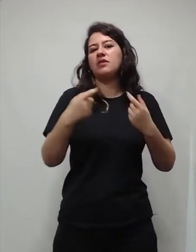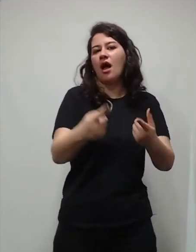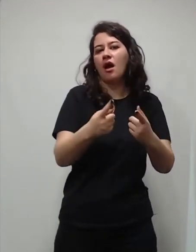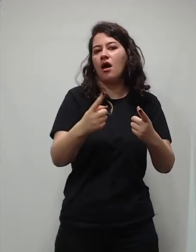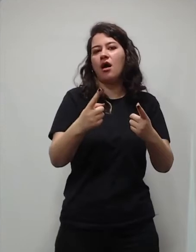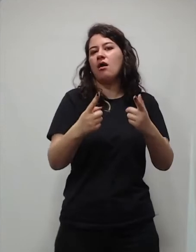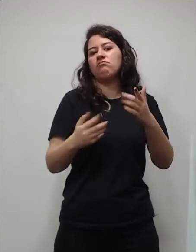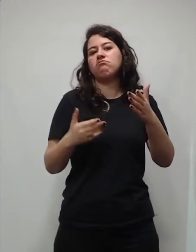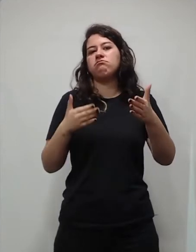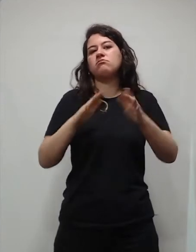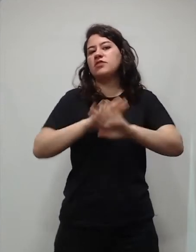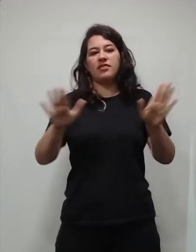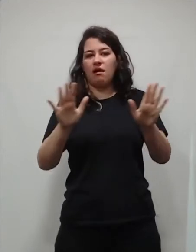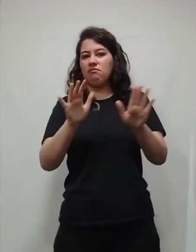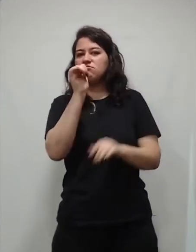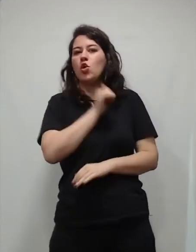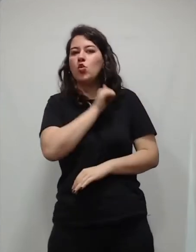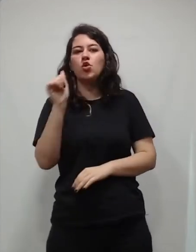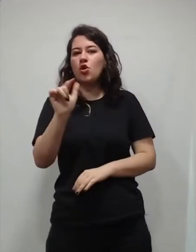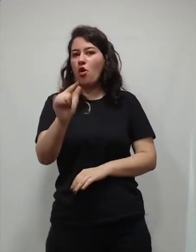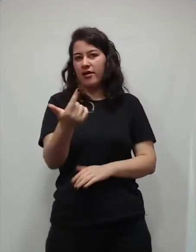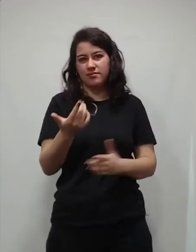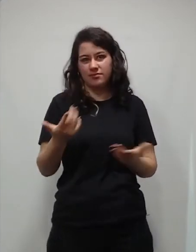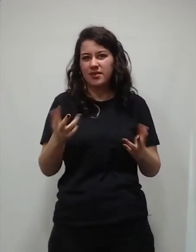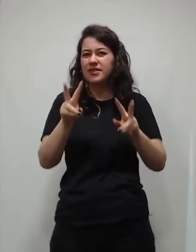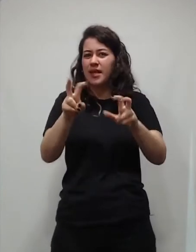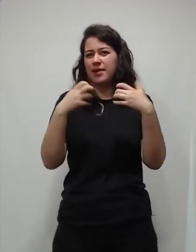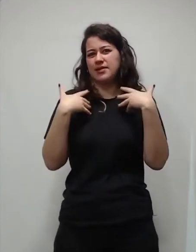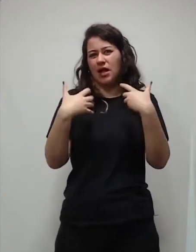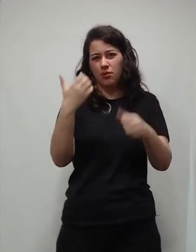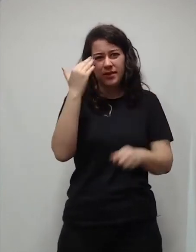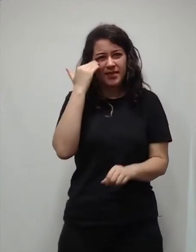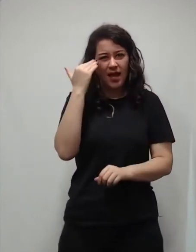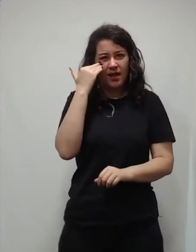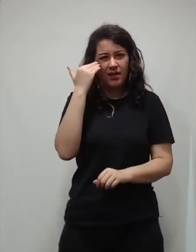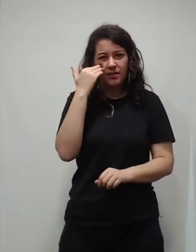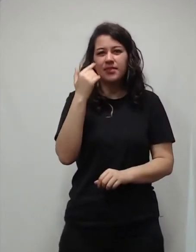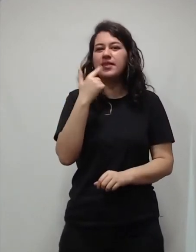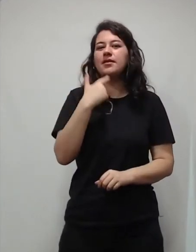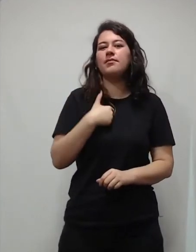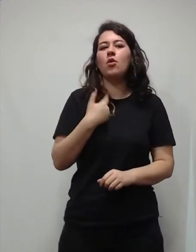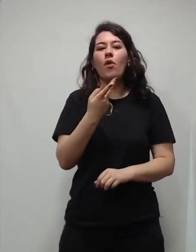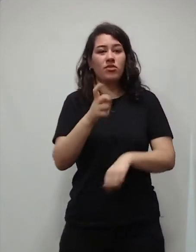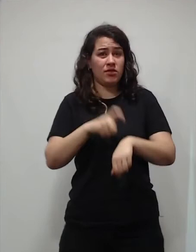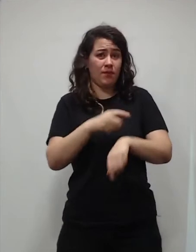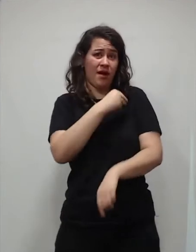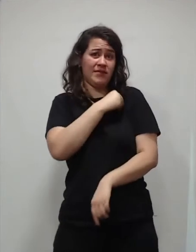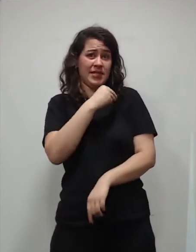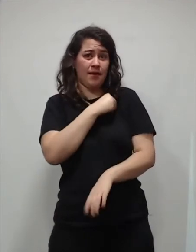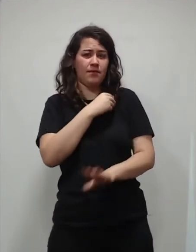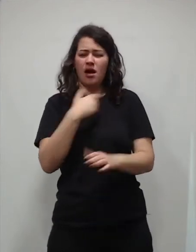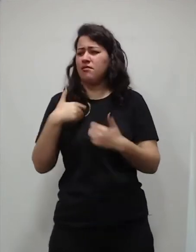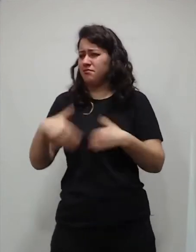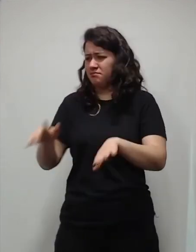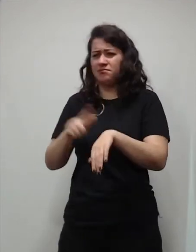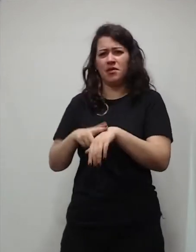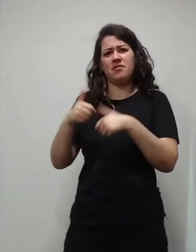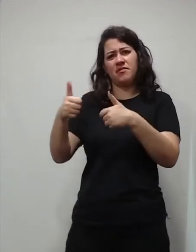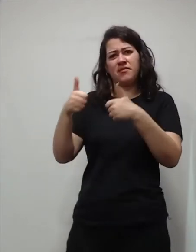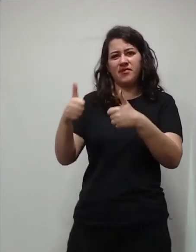que tiene un límite. Cuando hablamos de salud mental, decime cuánto tiempo llevo. No, estamos súper